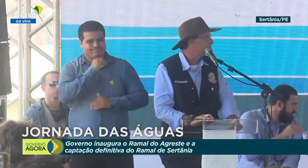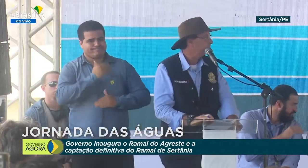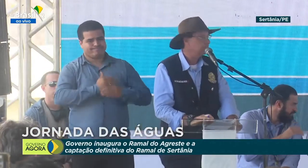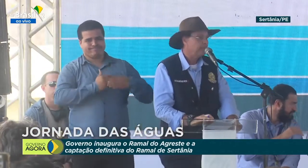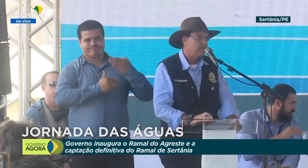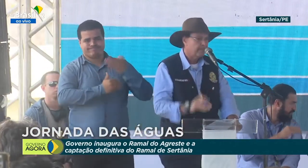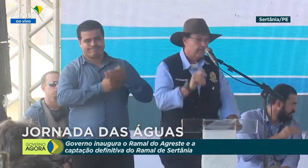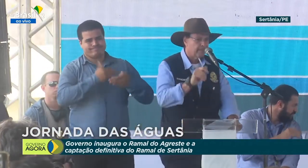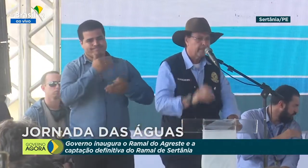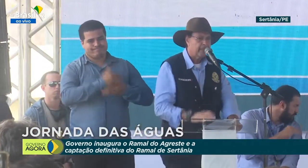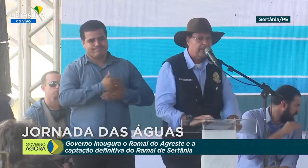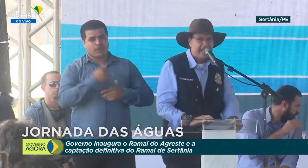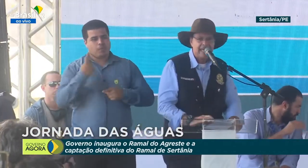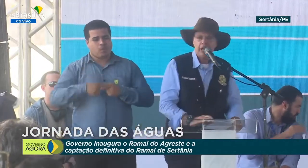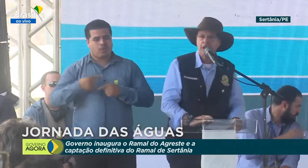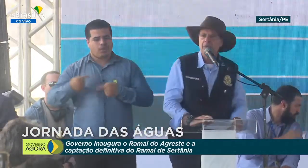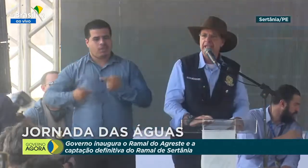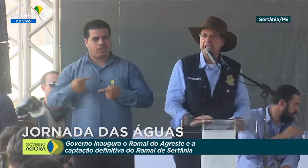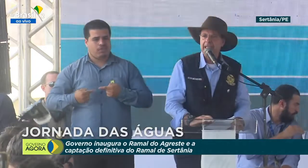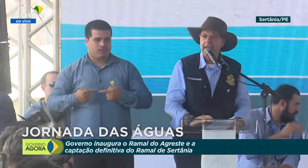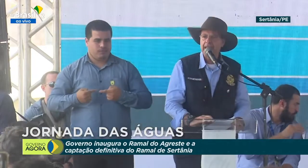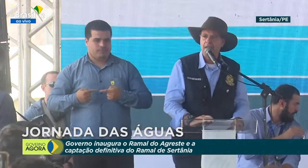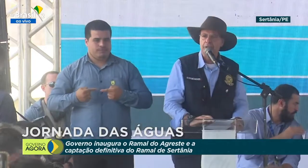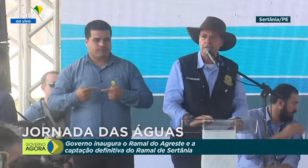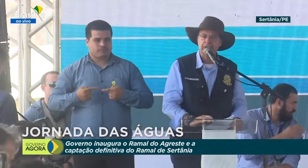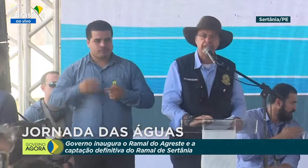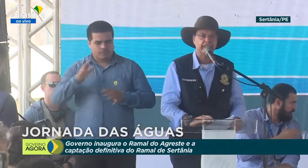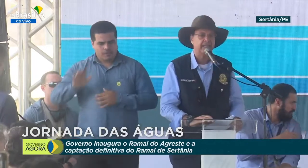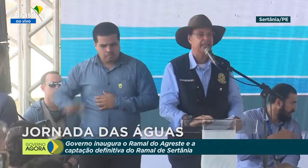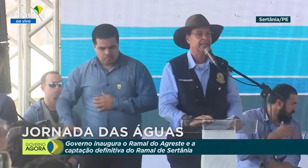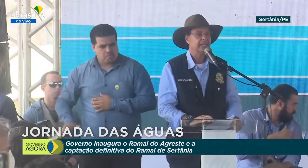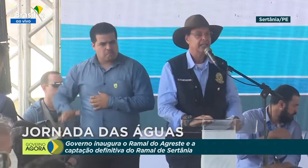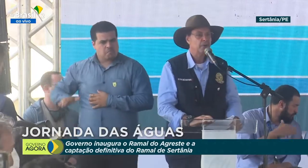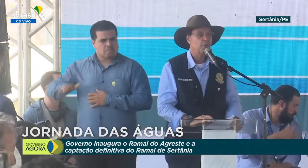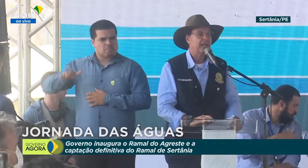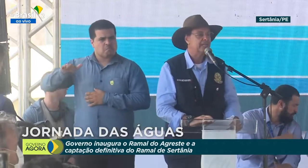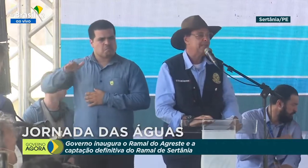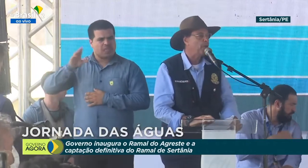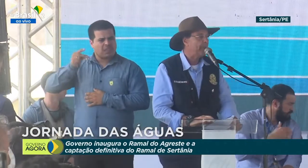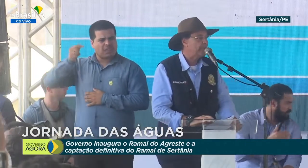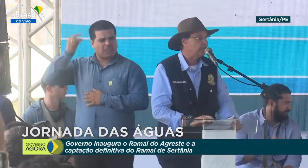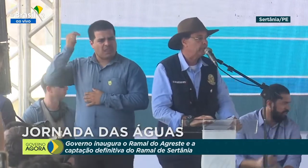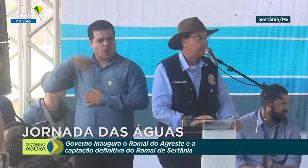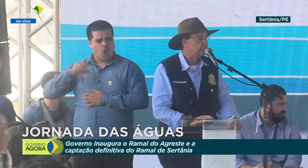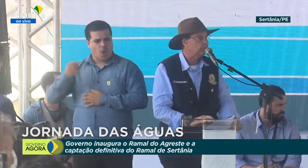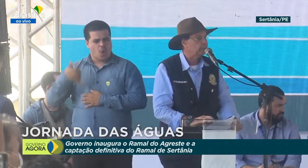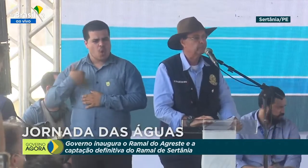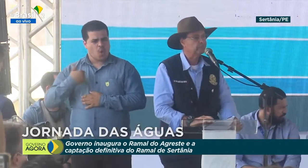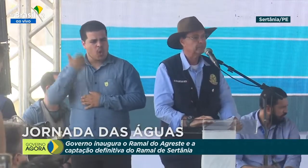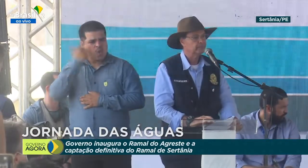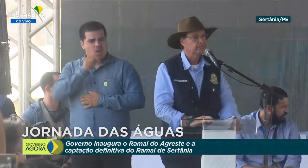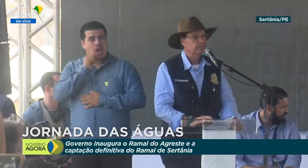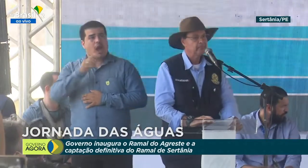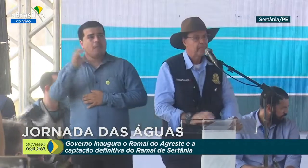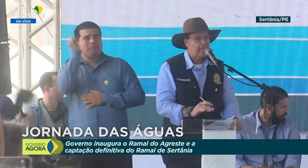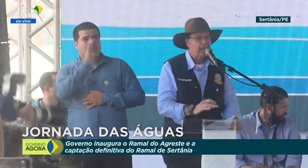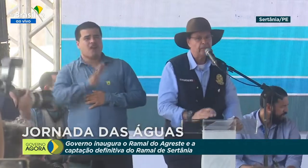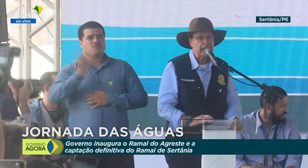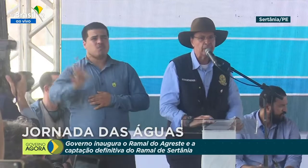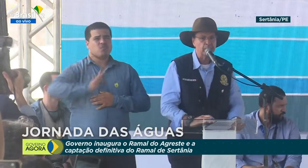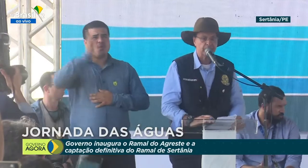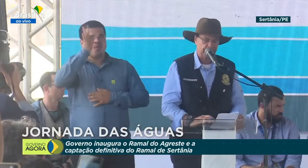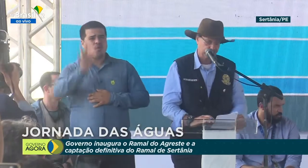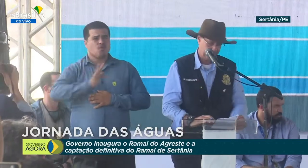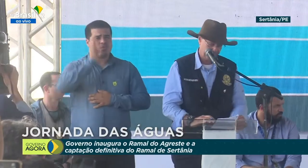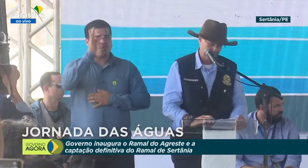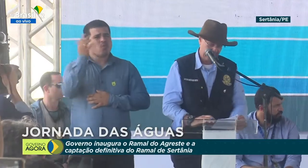turismo. Desde 8 anos de idade que eu escuto dizer o Brasil é o país do futuro. Eu não